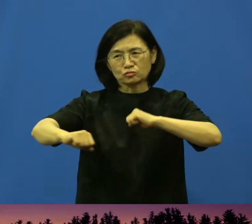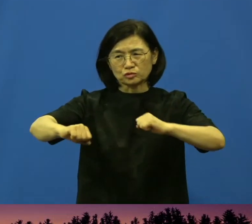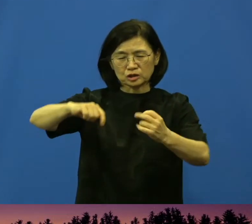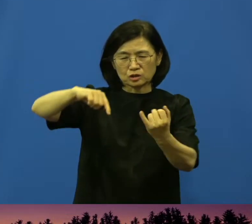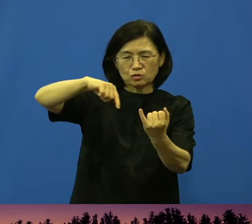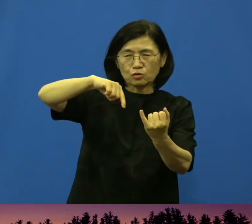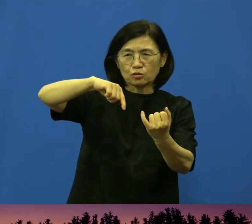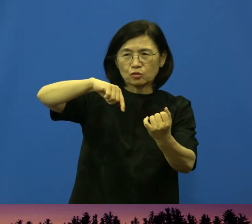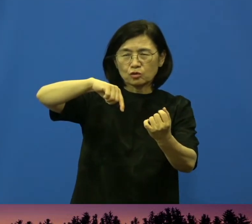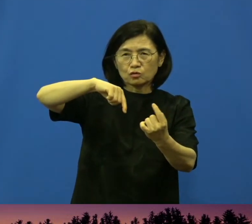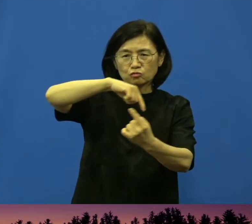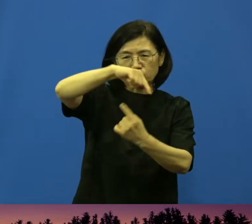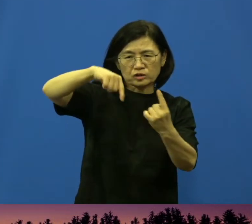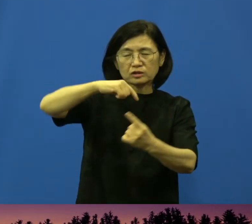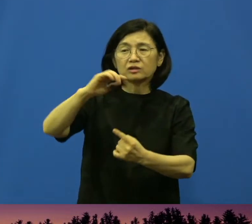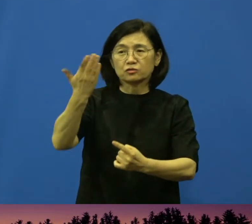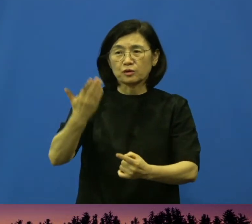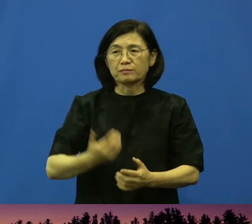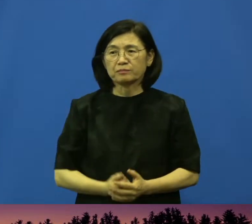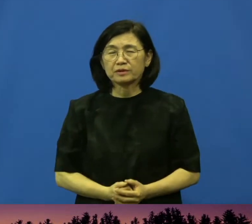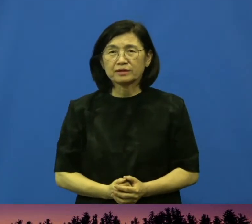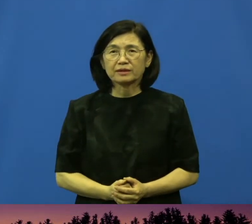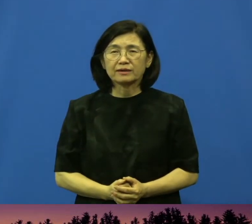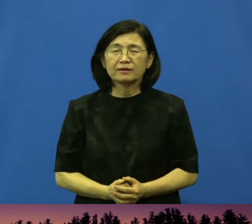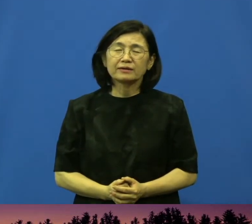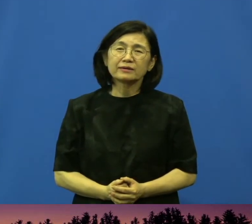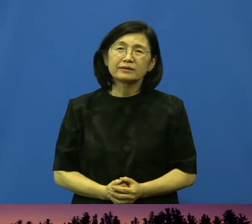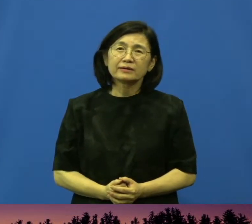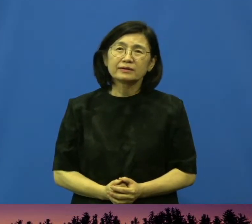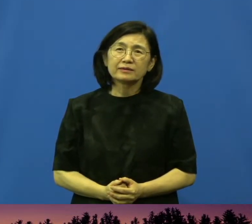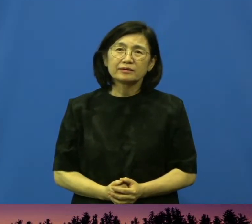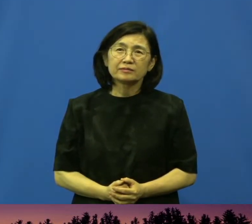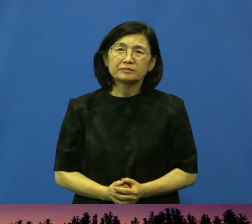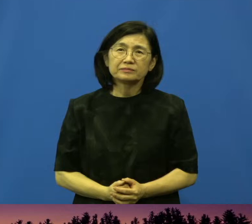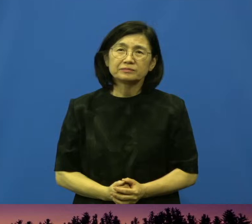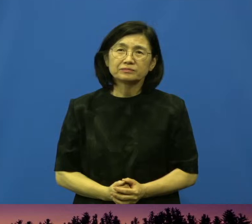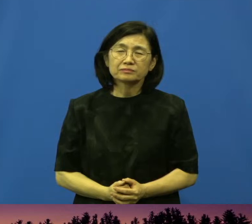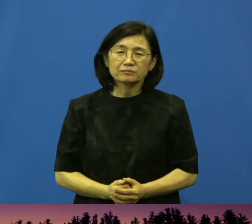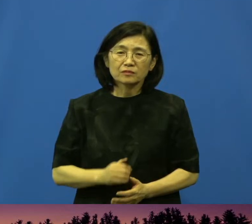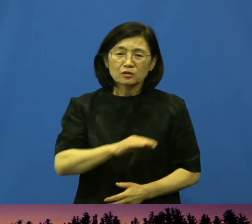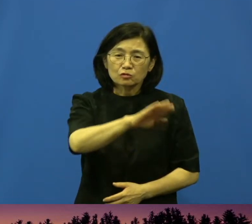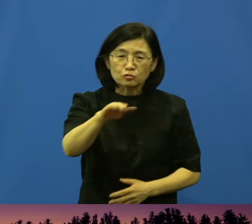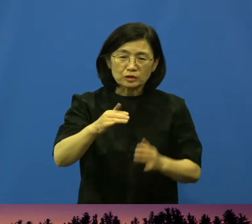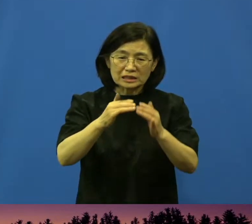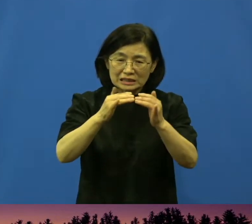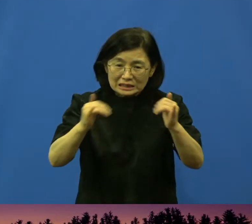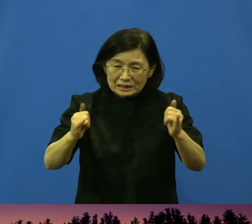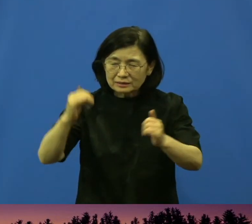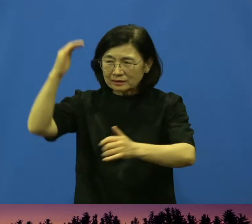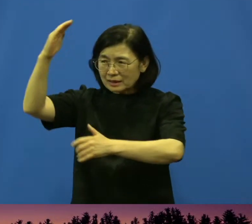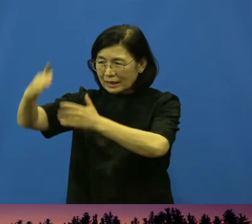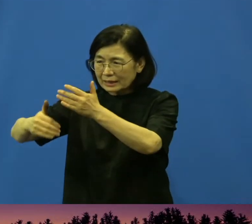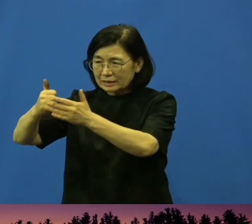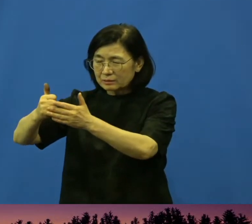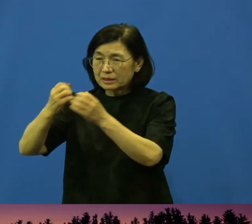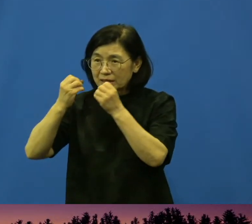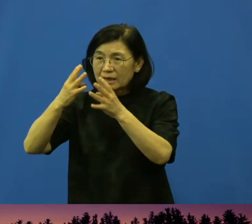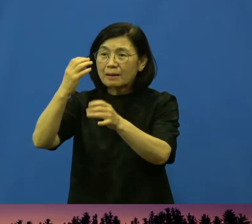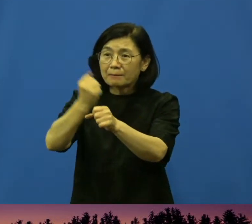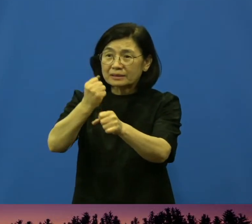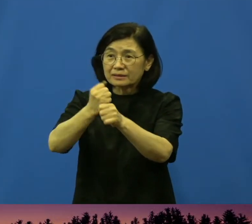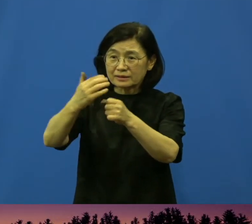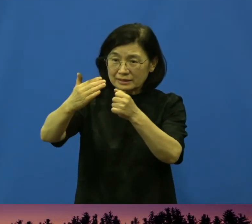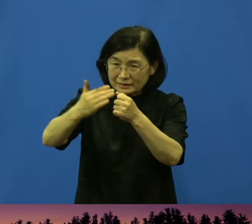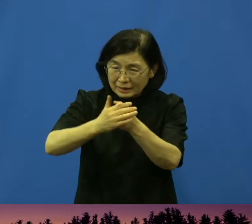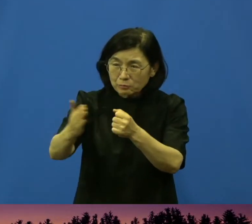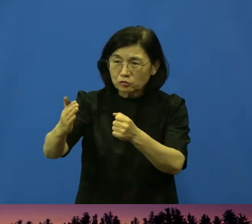피조된 세계는 철저히 창조주에게 의존되어 있다는 거예요. 이걸 느껴야 돼요. 그래서 우리